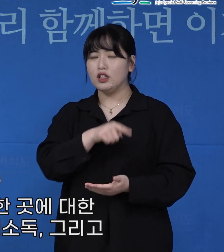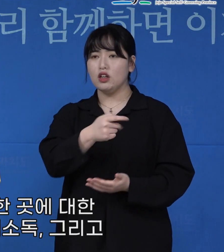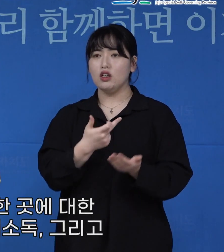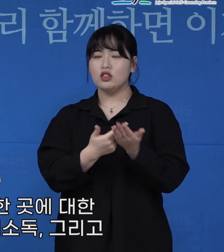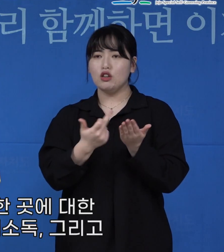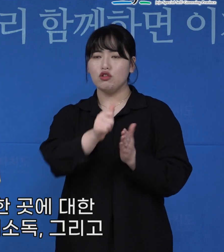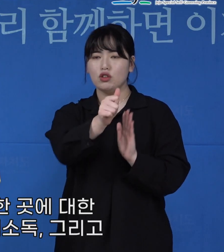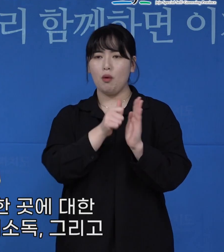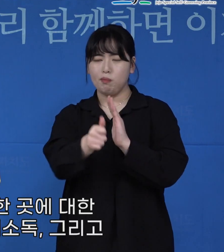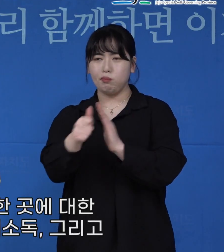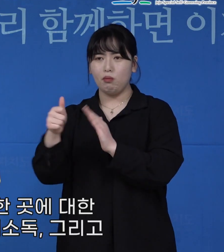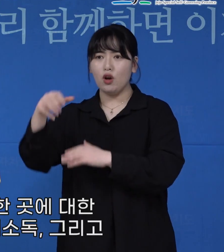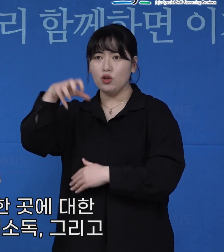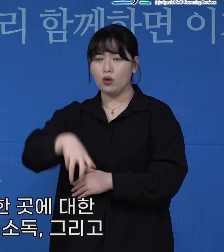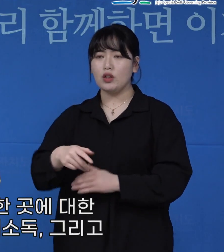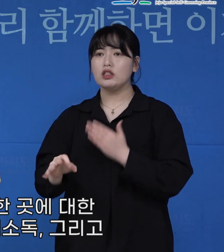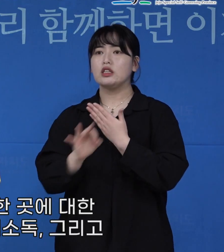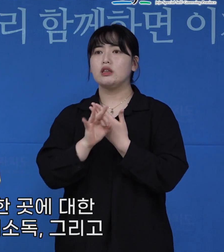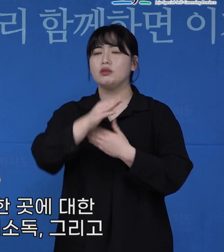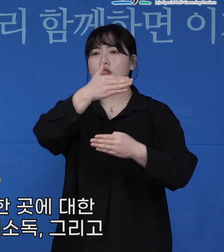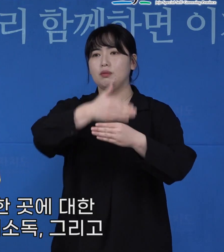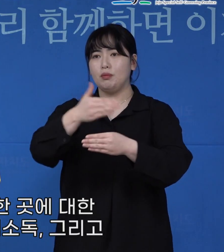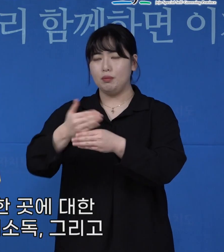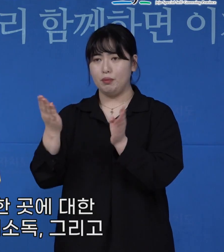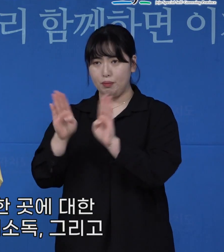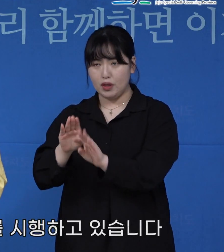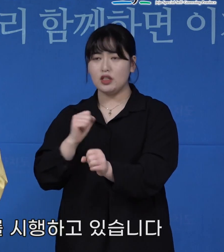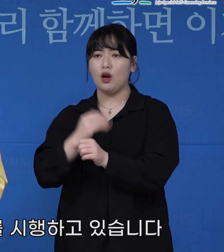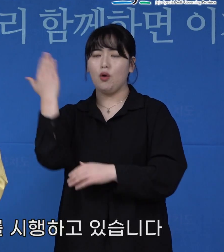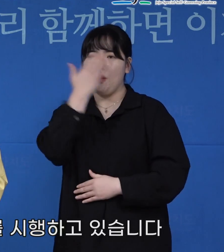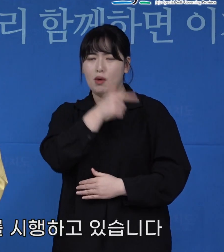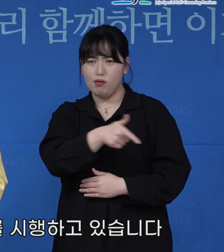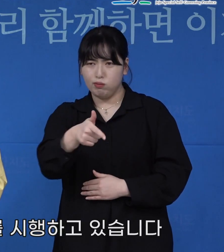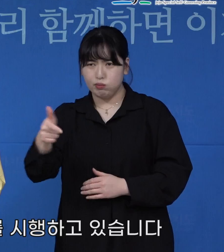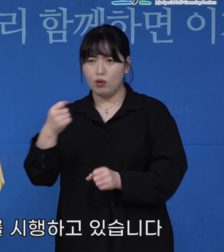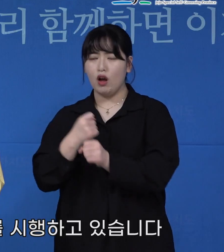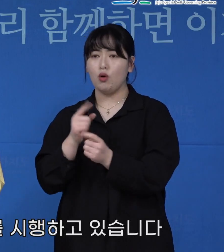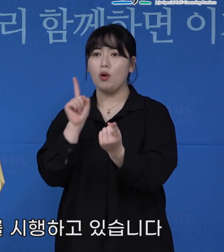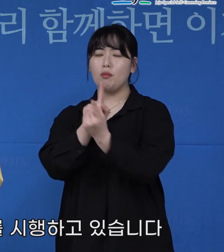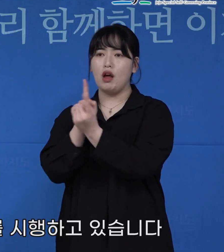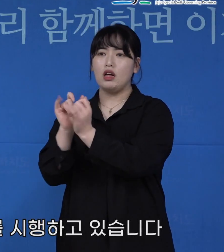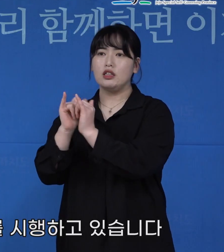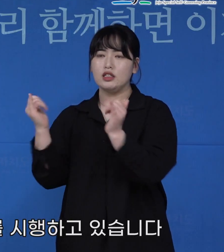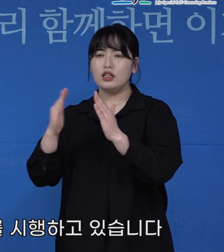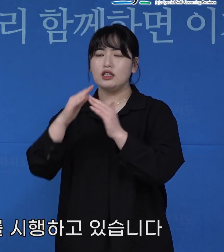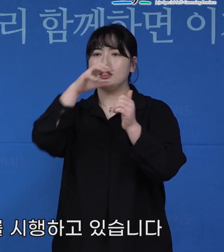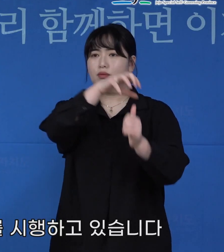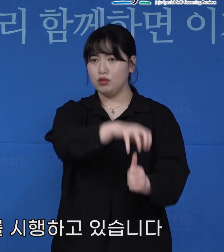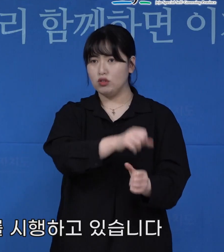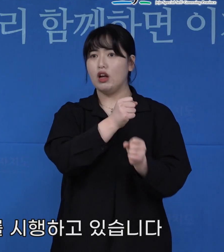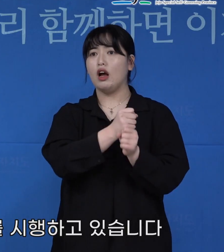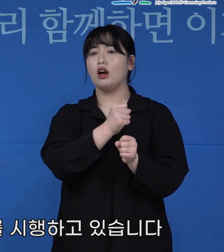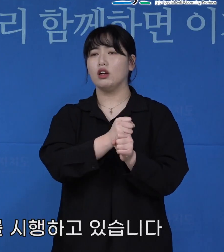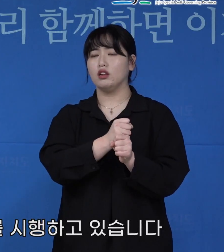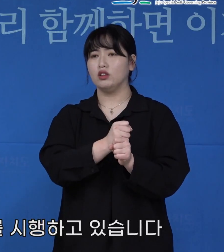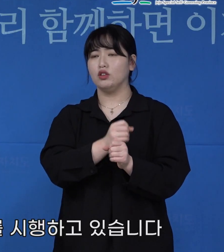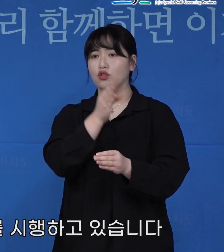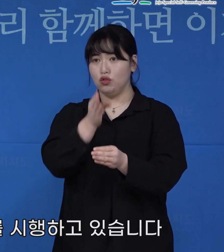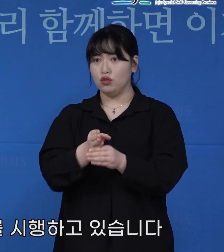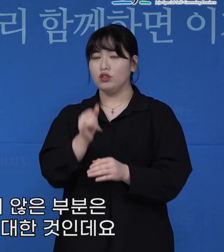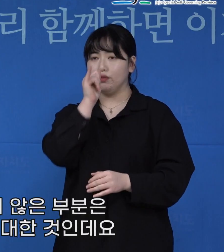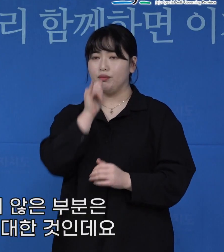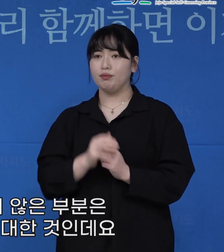곳에 대한 임시 폐쇄와 방역 소독, 그리고 접촉자의 자가격리 조치를 시행하고